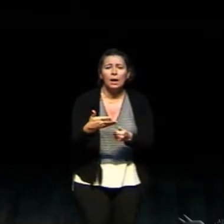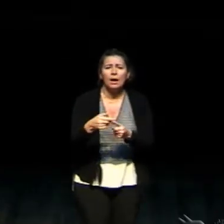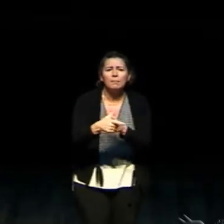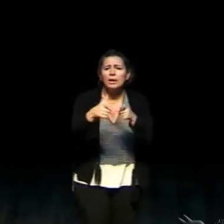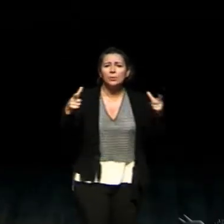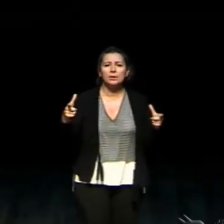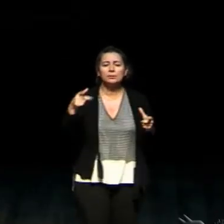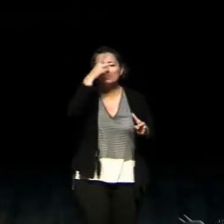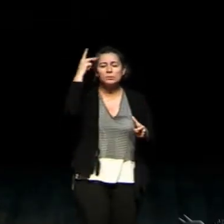complexo.